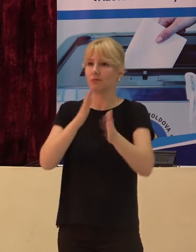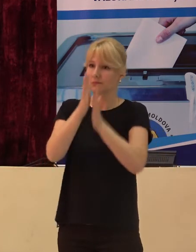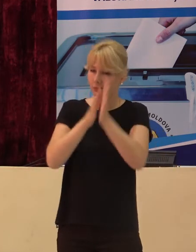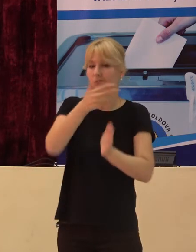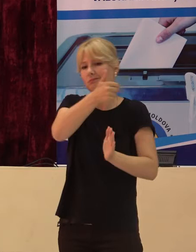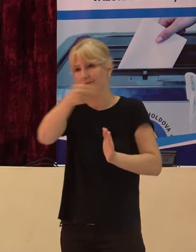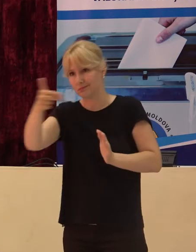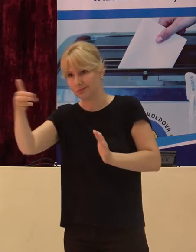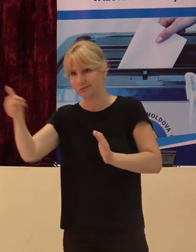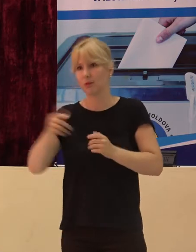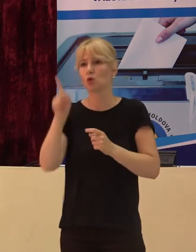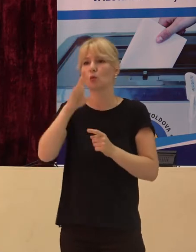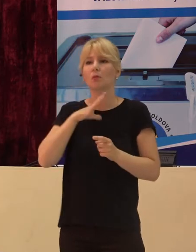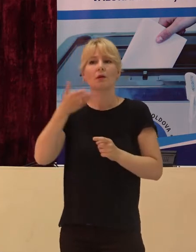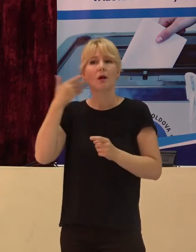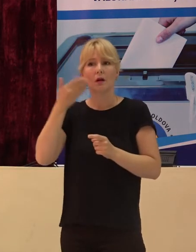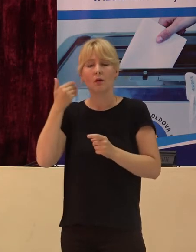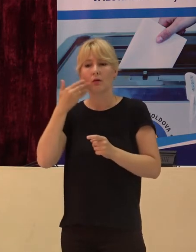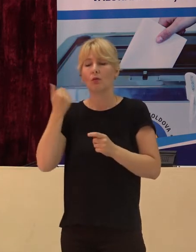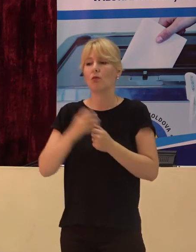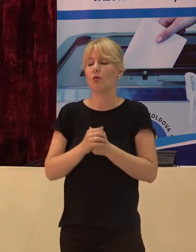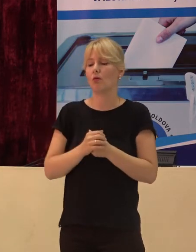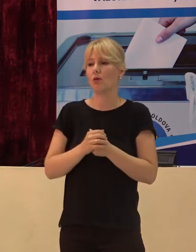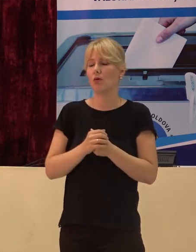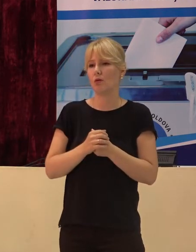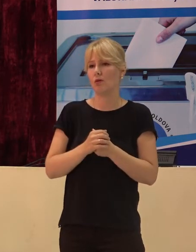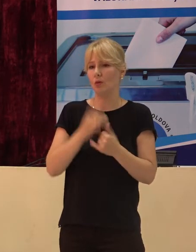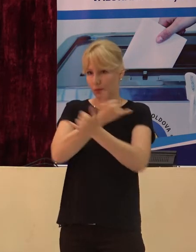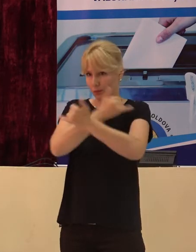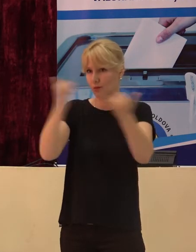titrele pentru ca să fie ușor de înțeles și pentru